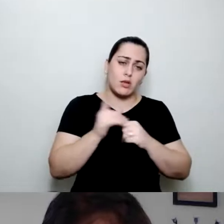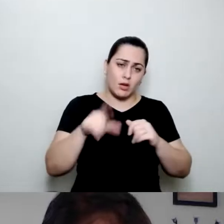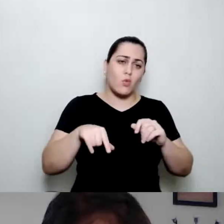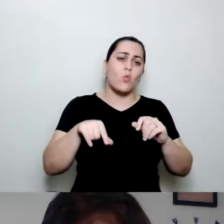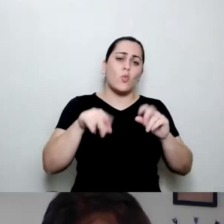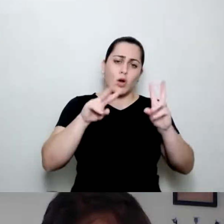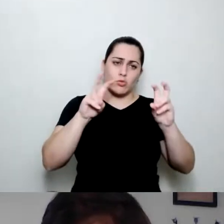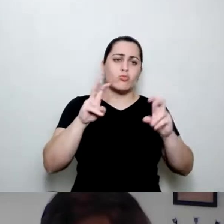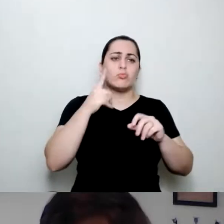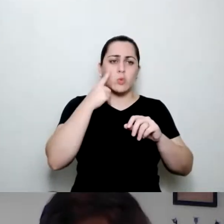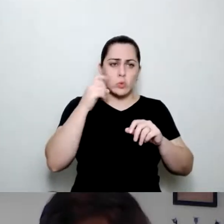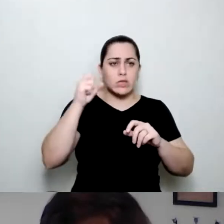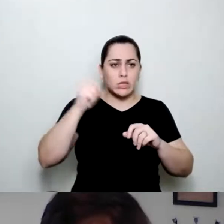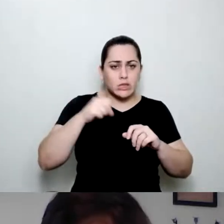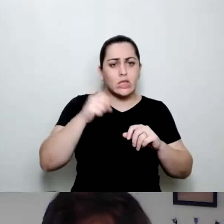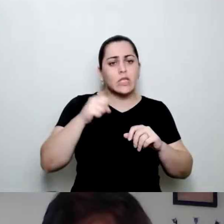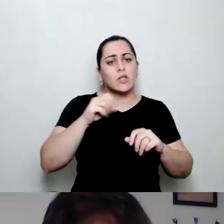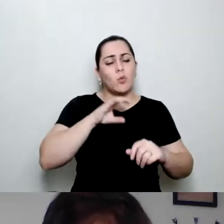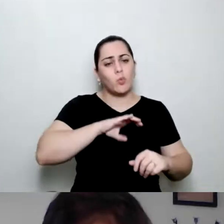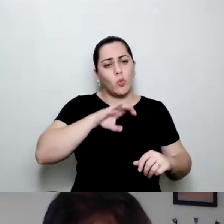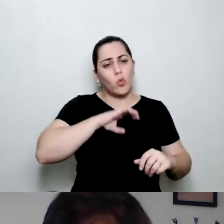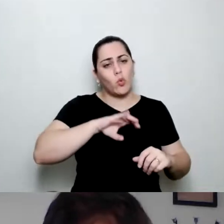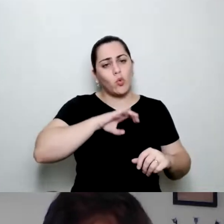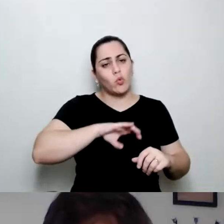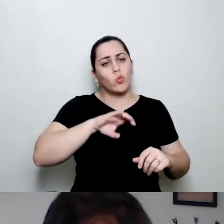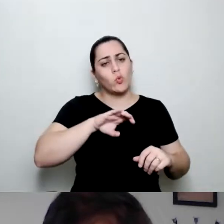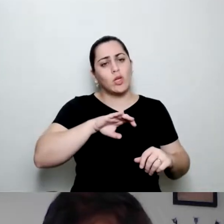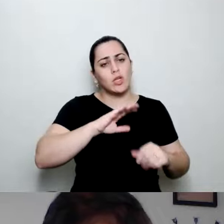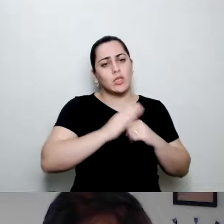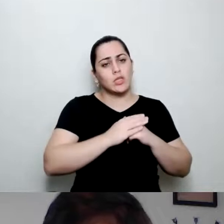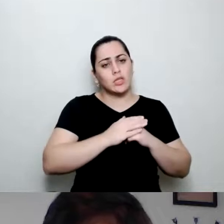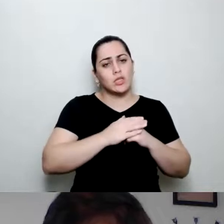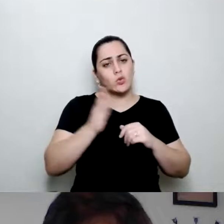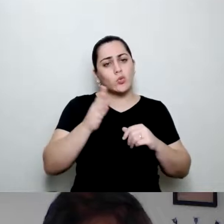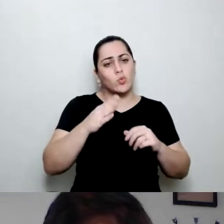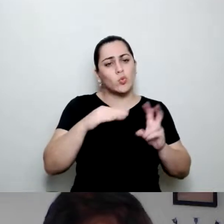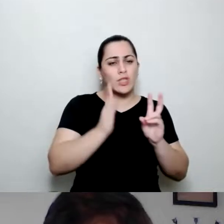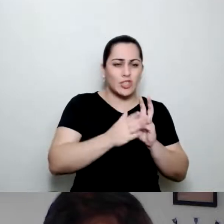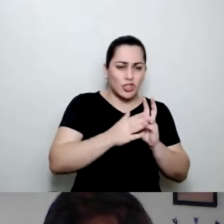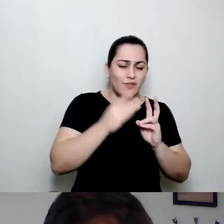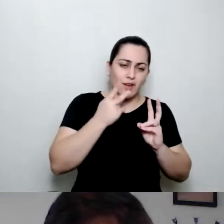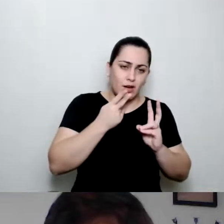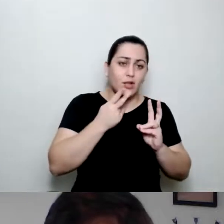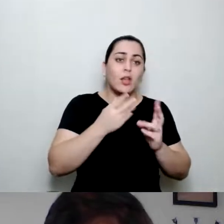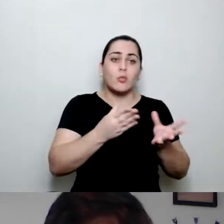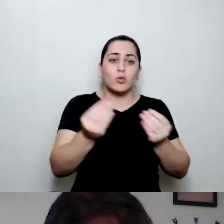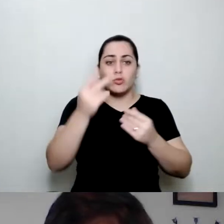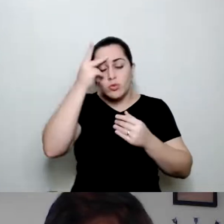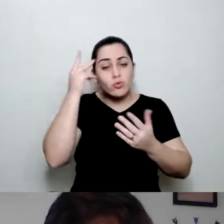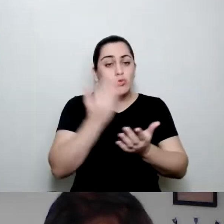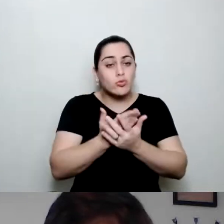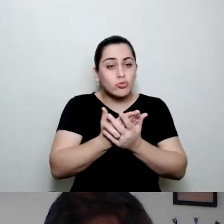muito interessante, esse assunto do português falado pelos indígenas. Eu conheço muitas pessoas que estudam isso